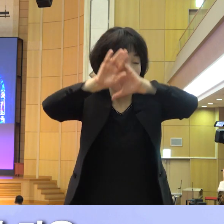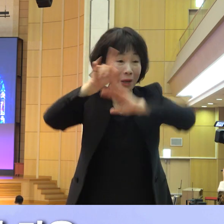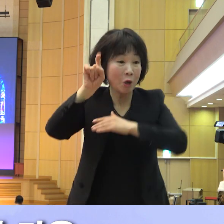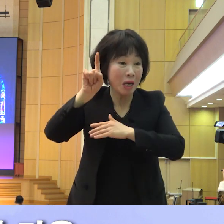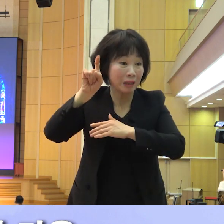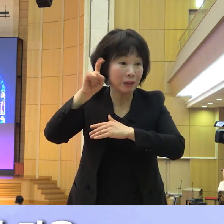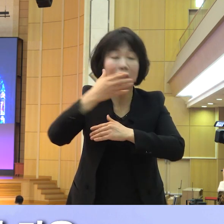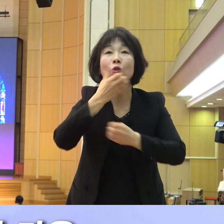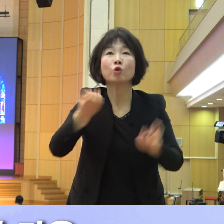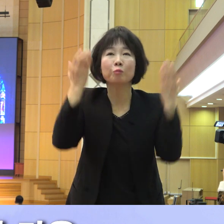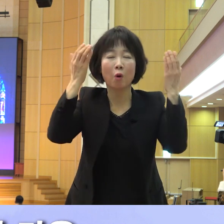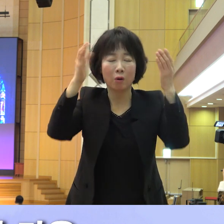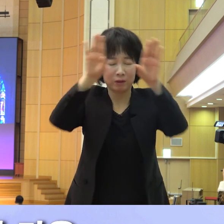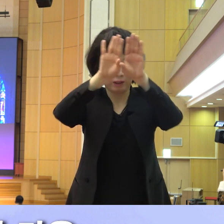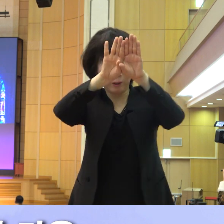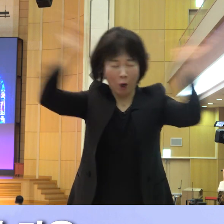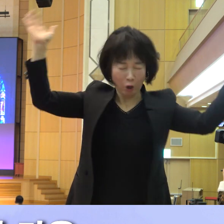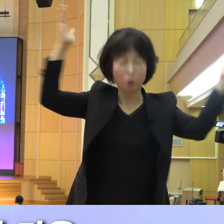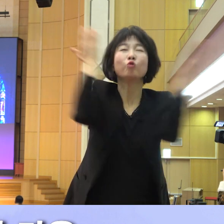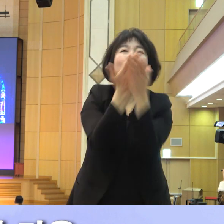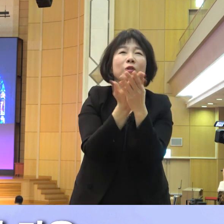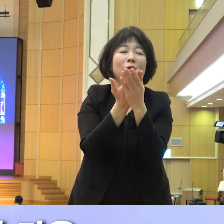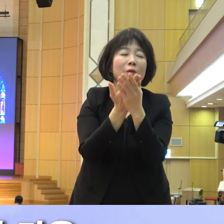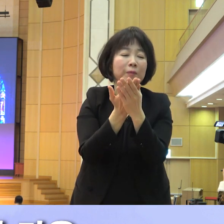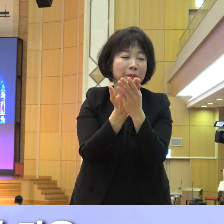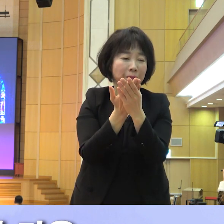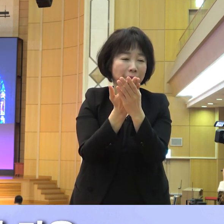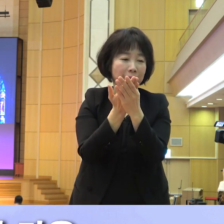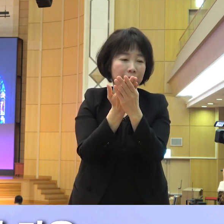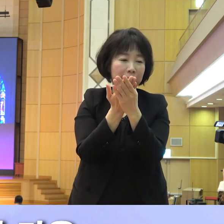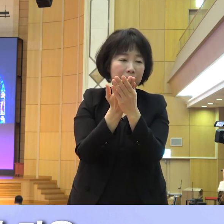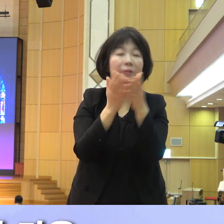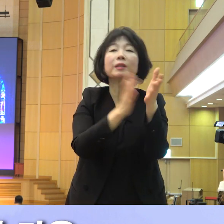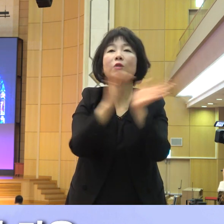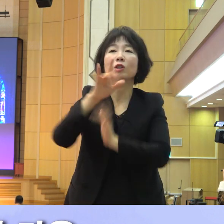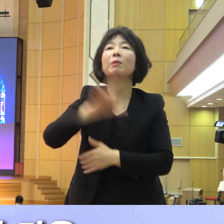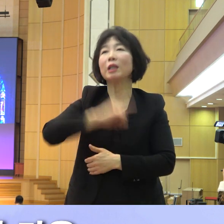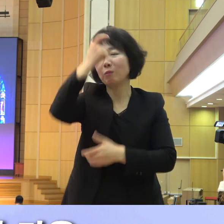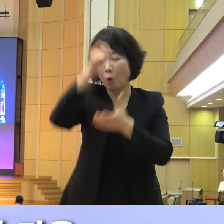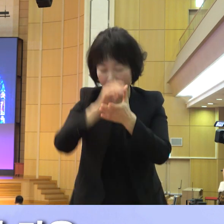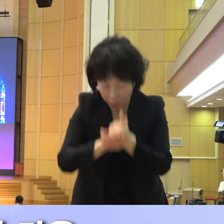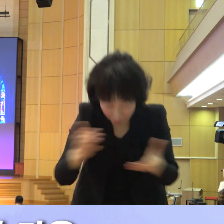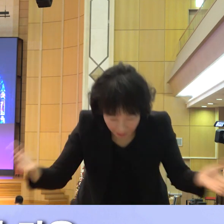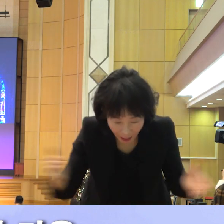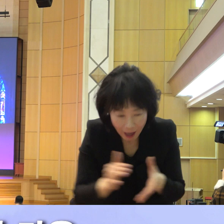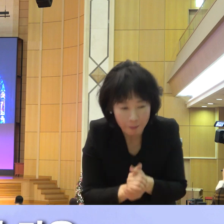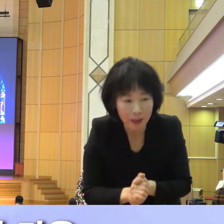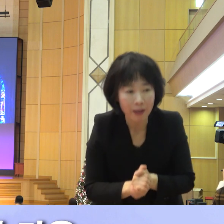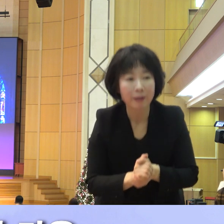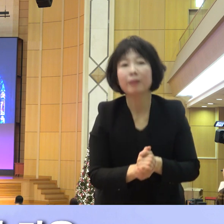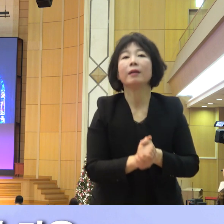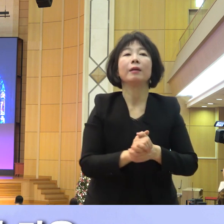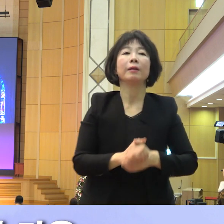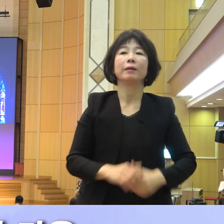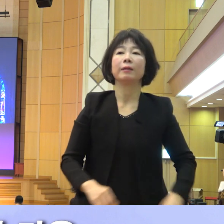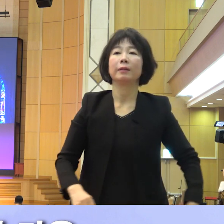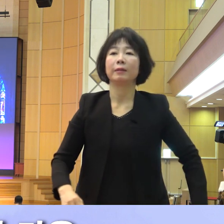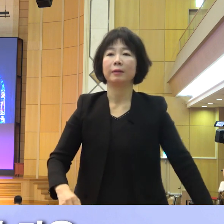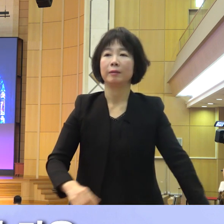때 하늘문이 열려지게 하옵소서. 예수님 이름으로 기도하옵나이다.